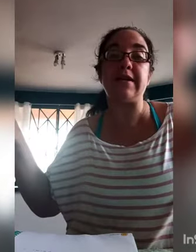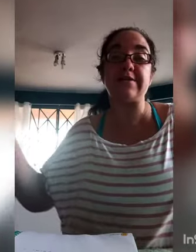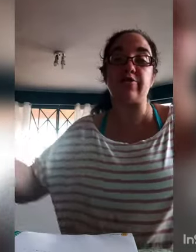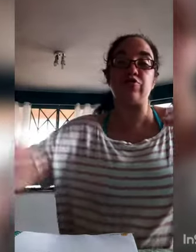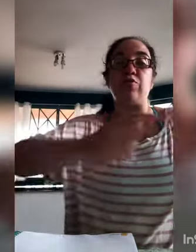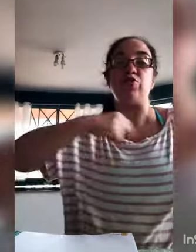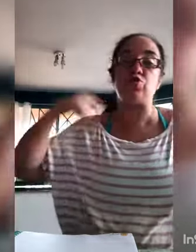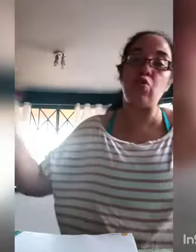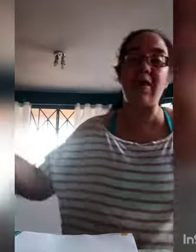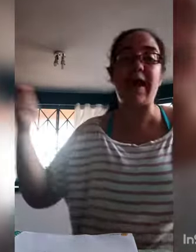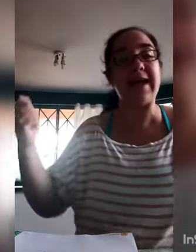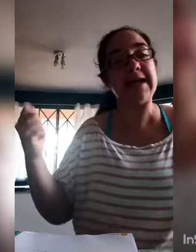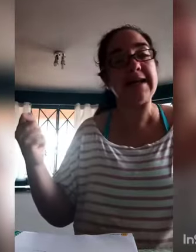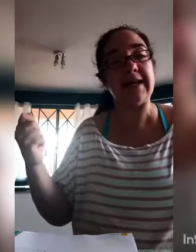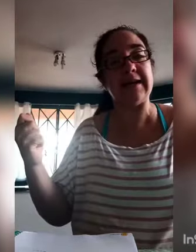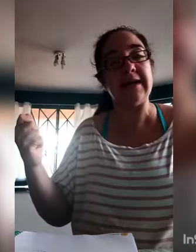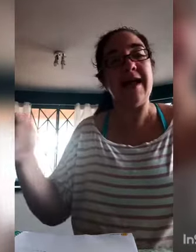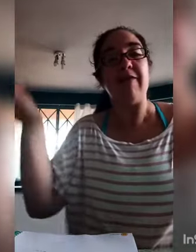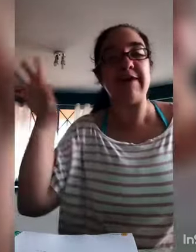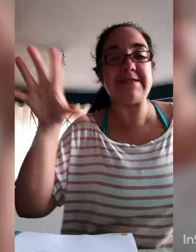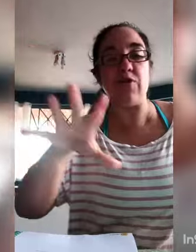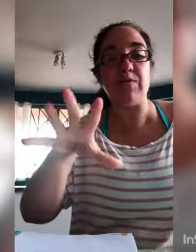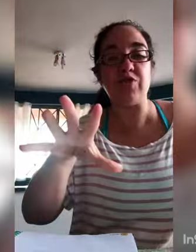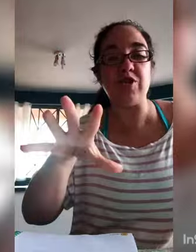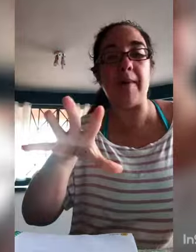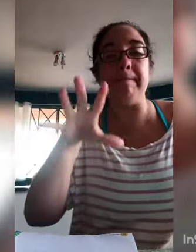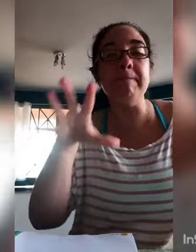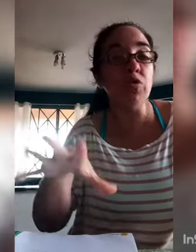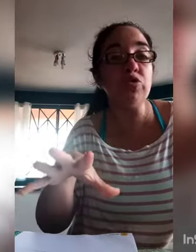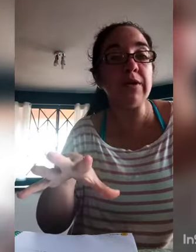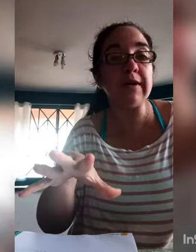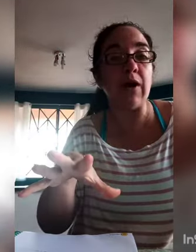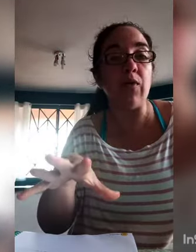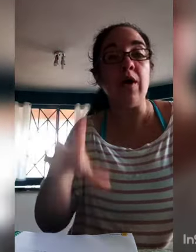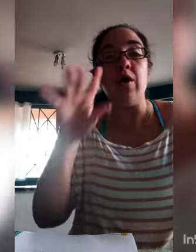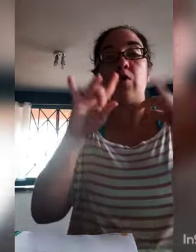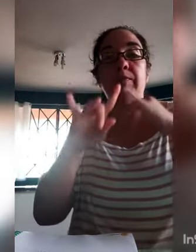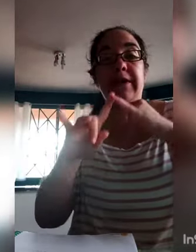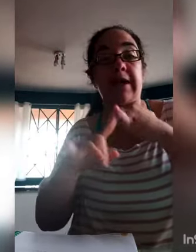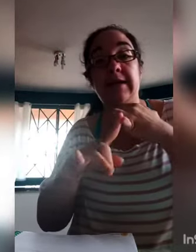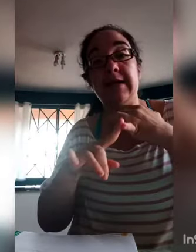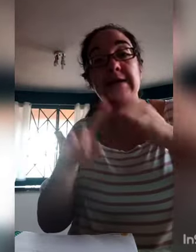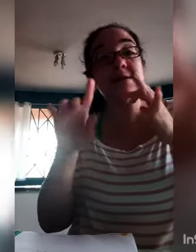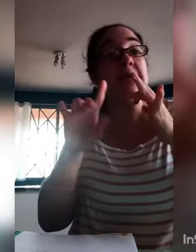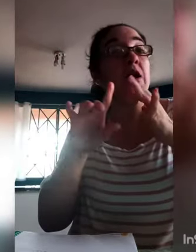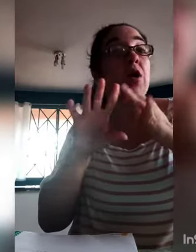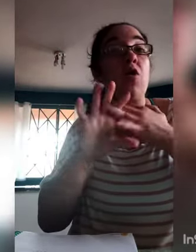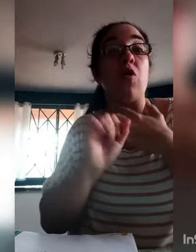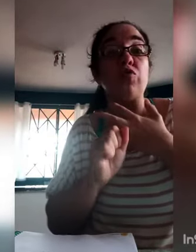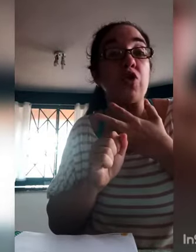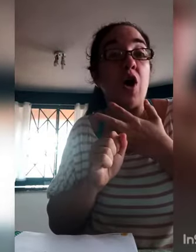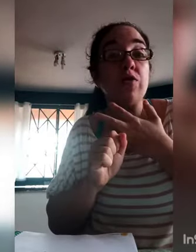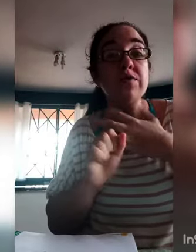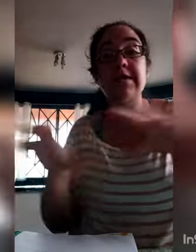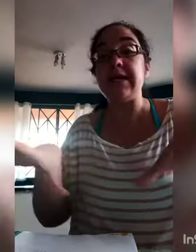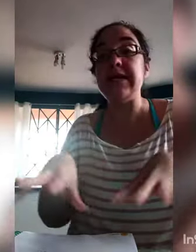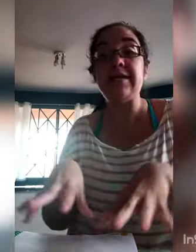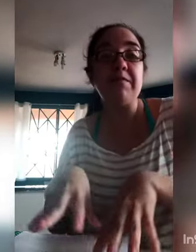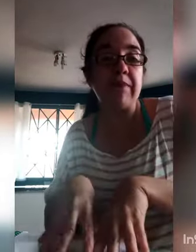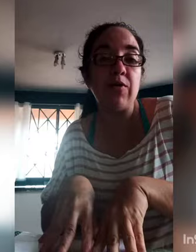certeza nós vamos duelar na arena. Vai ser um dia muito legal, com brincadeiras, com jogos e também com a